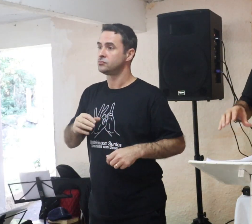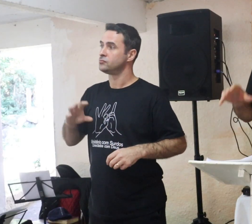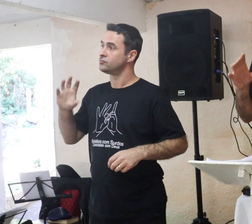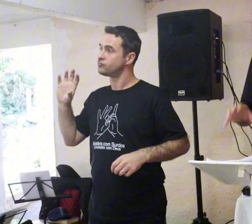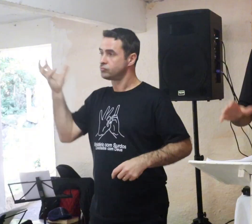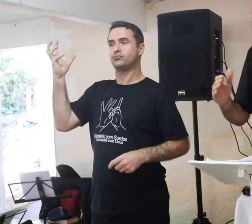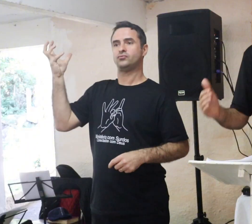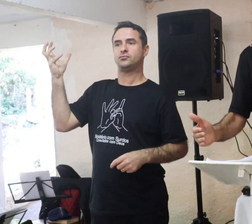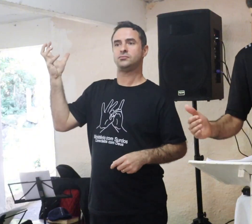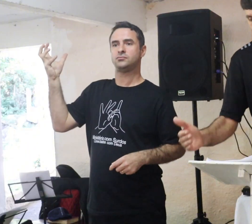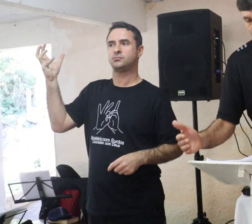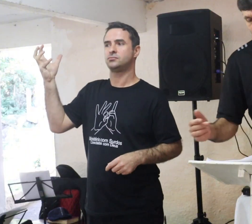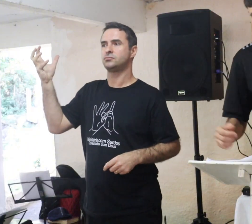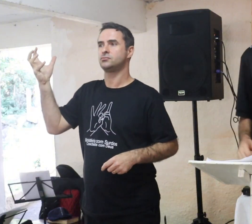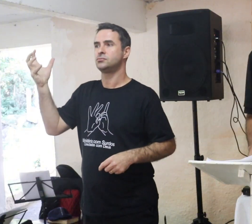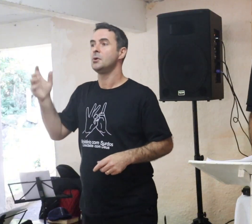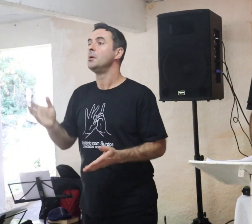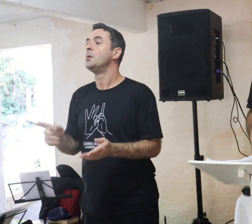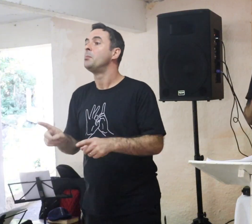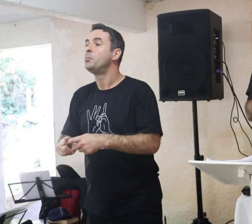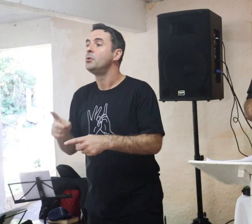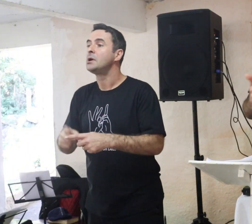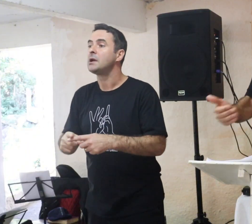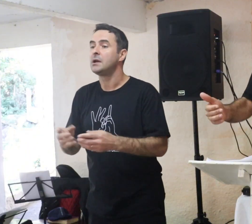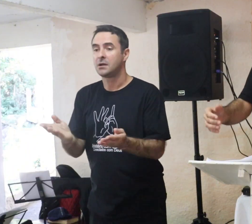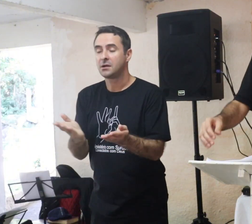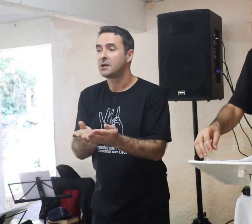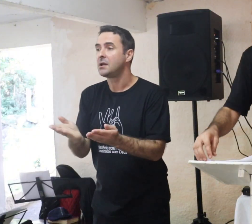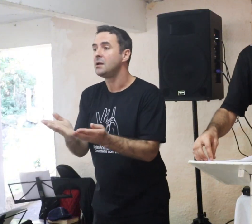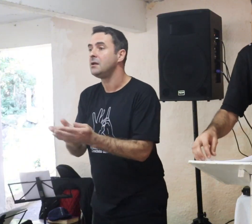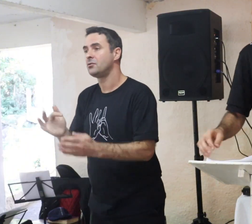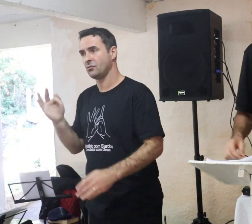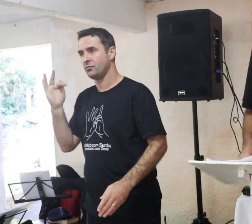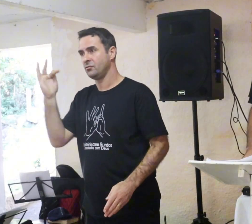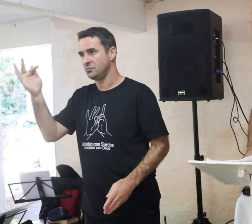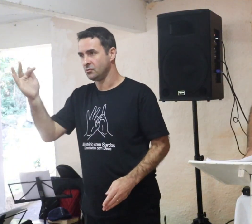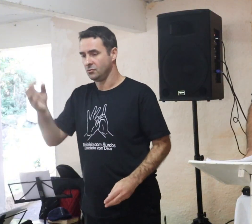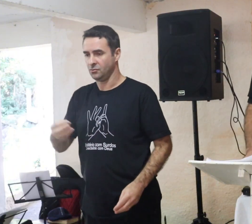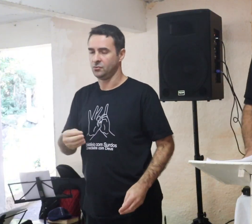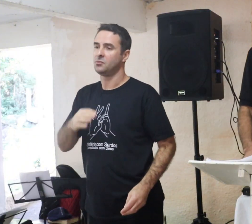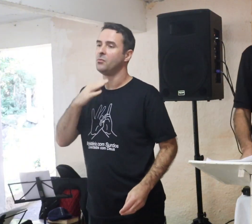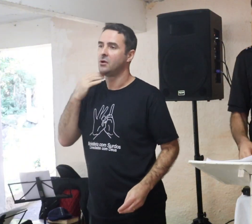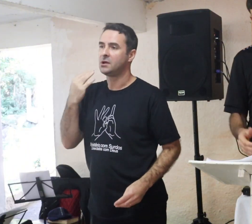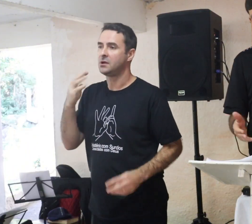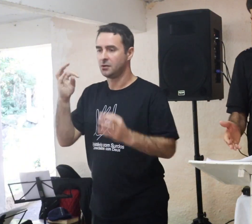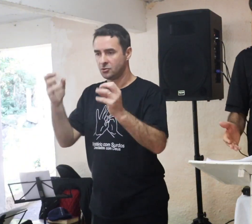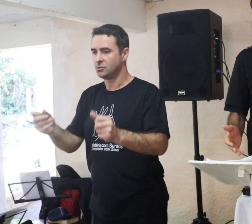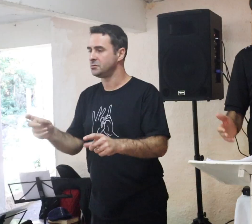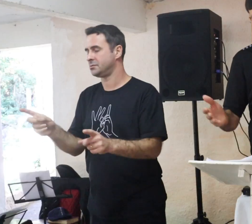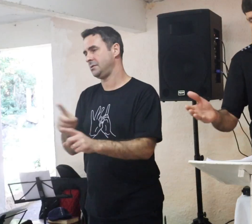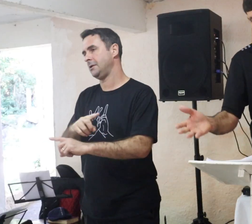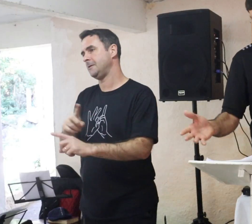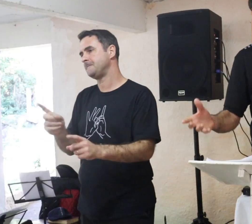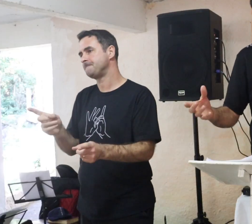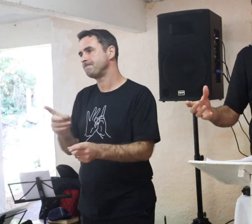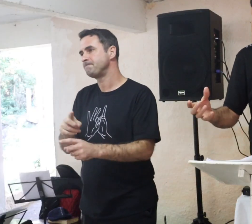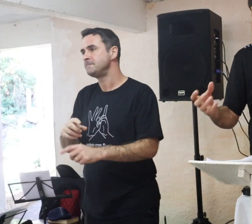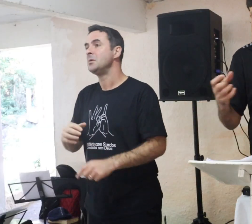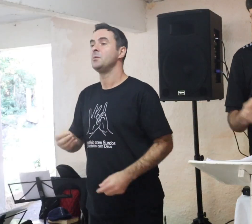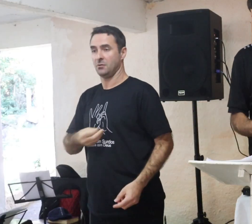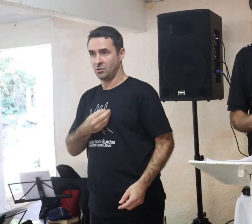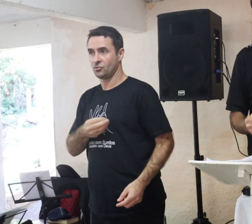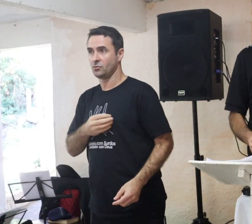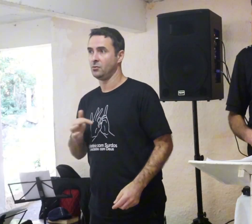alguns crentes não enfrentarão a morte. Nem todos passarão por uma morte física. Aqueles que viverem até o fim